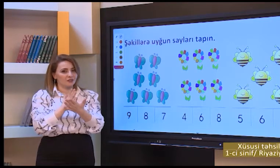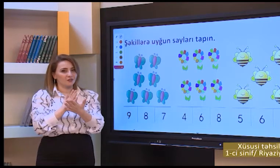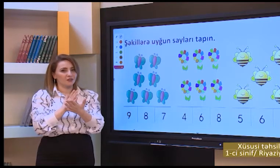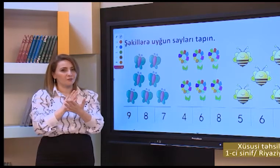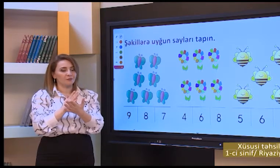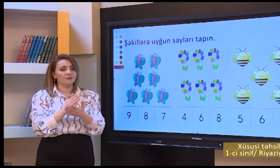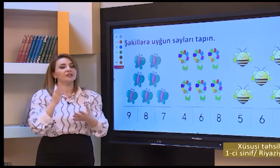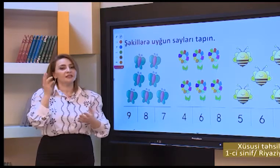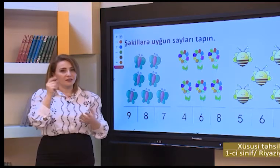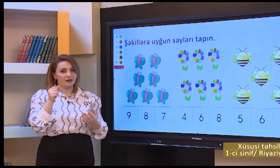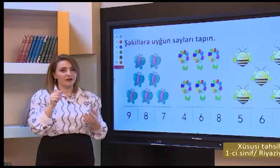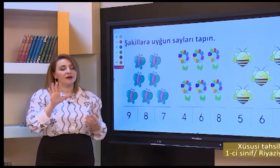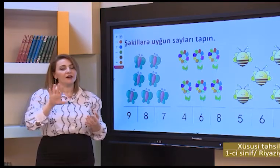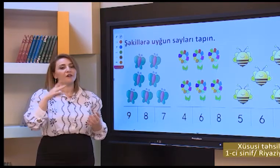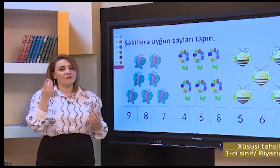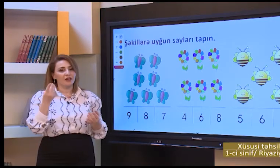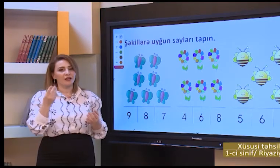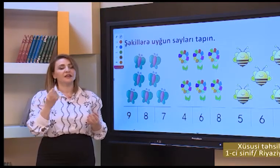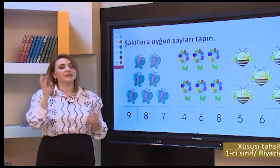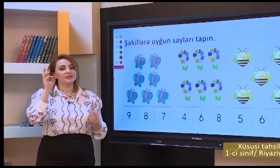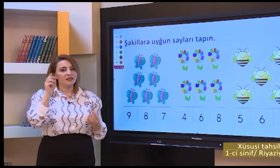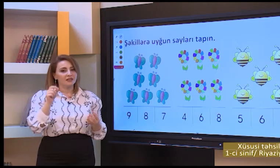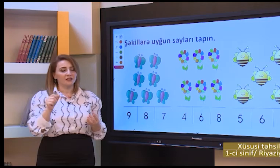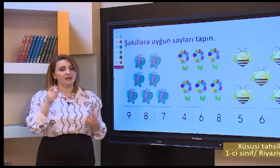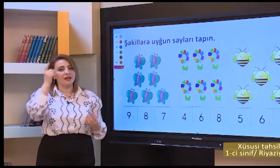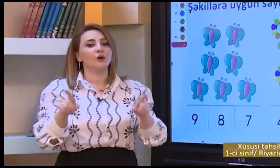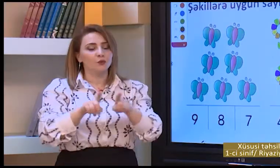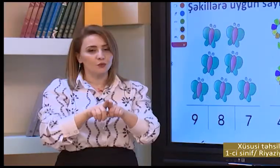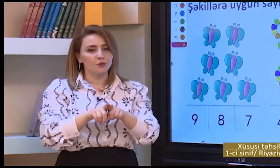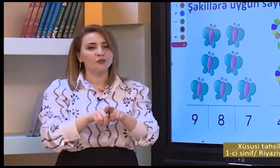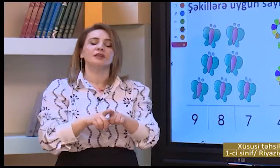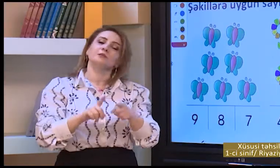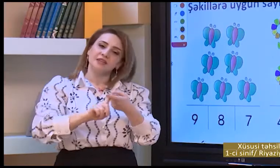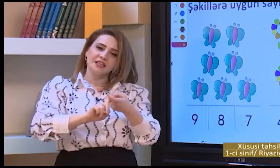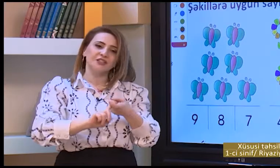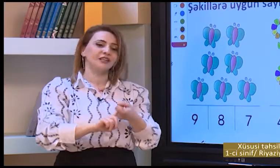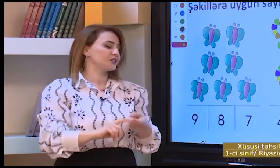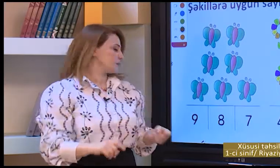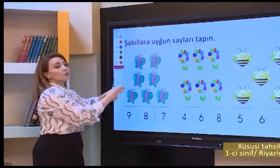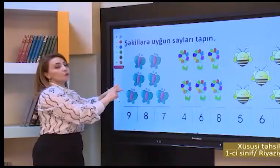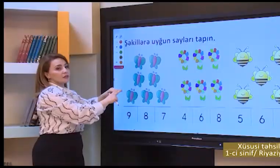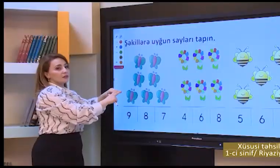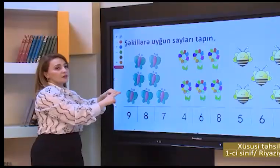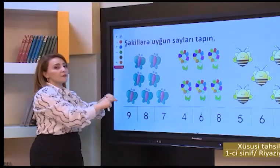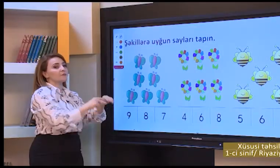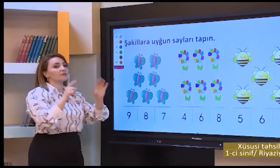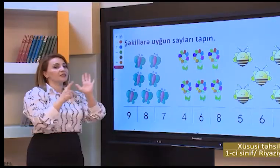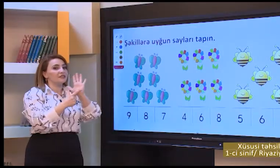var? Sayaq və saylara uyğun birləşdirək. Burada